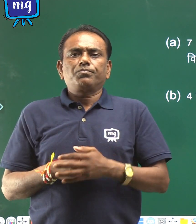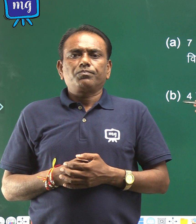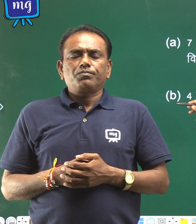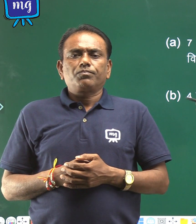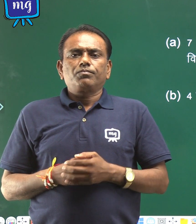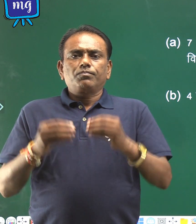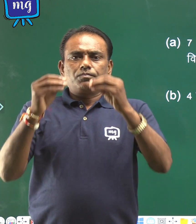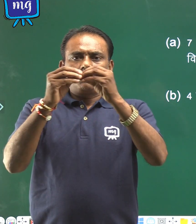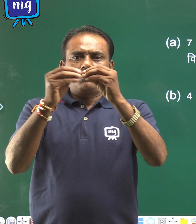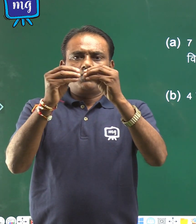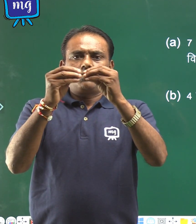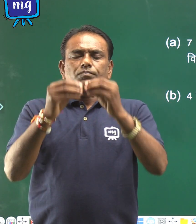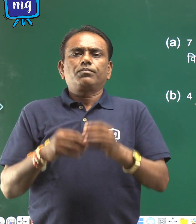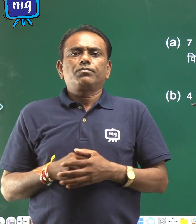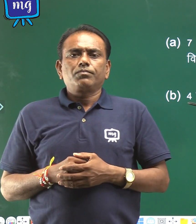बी,